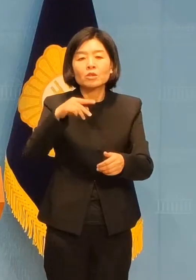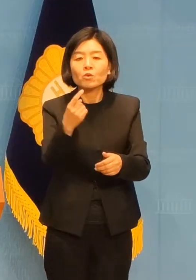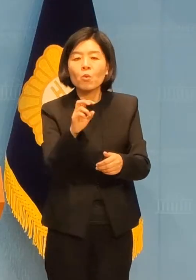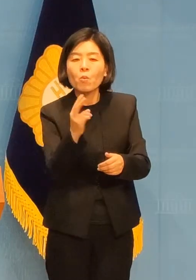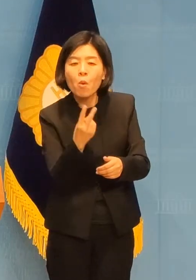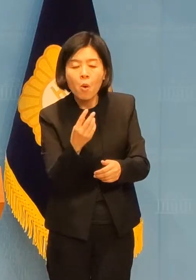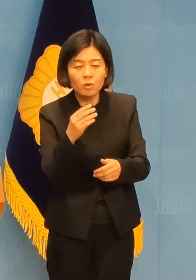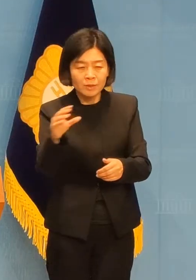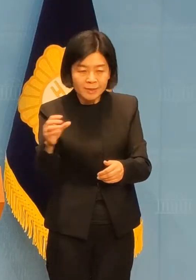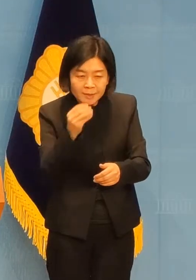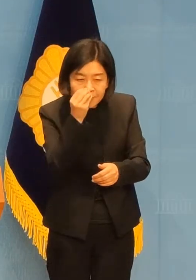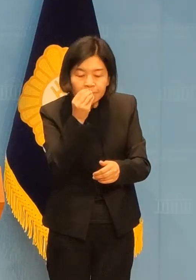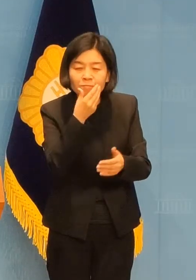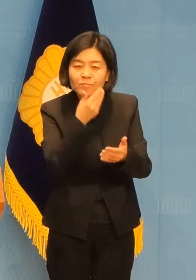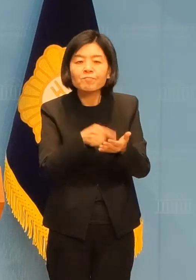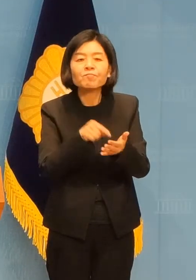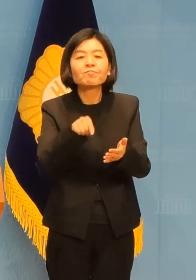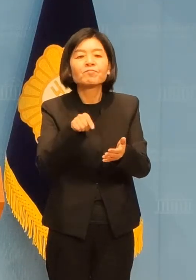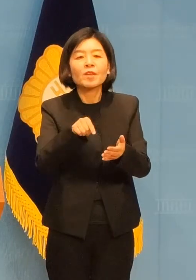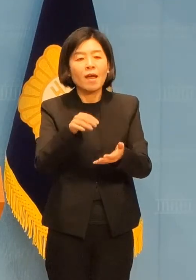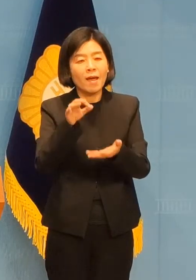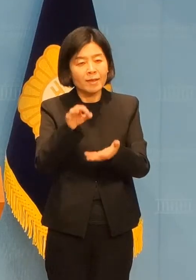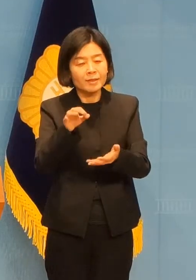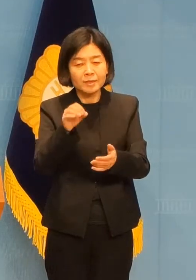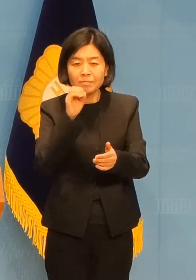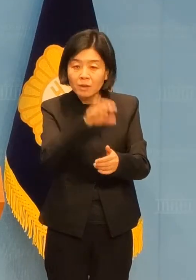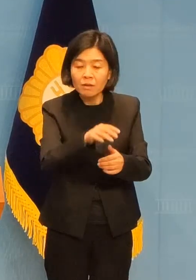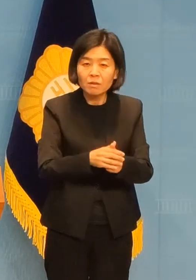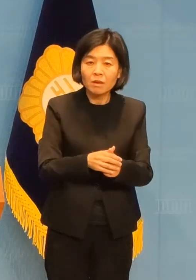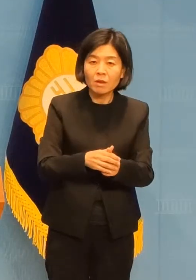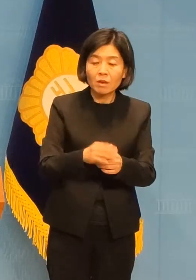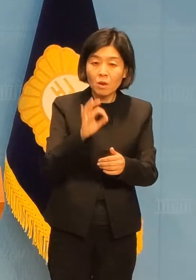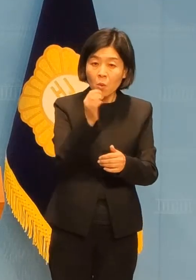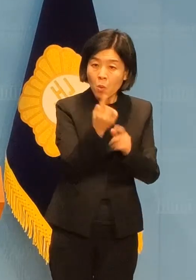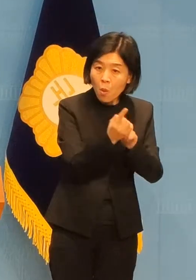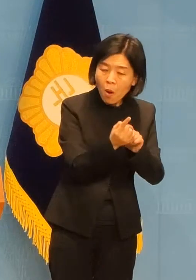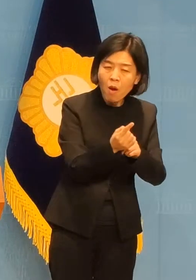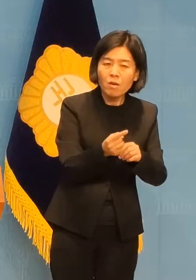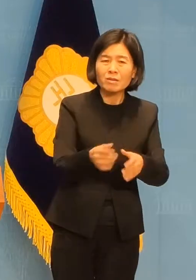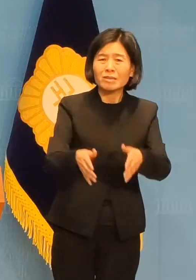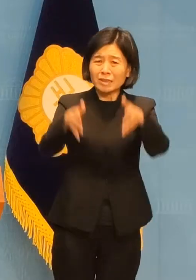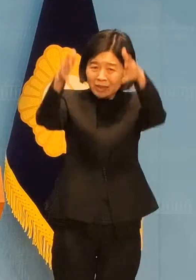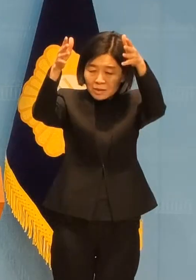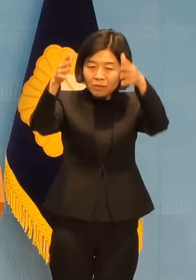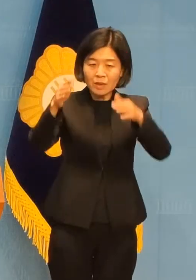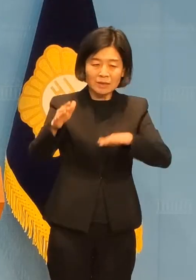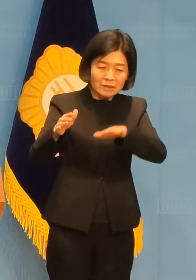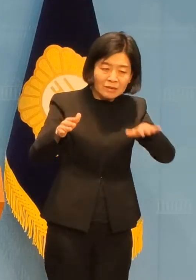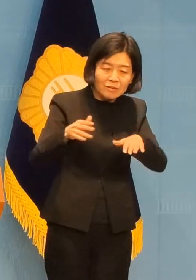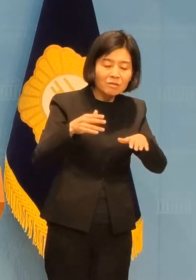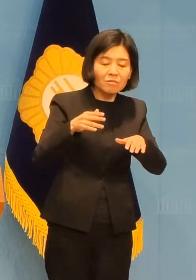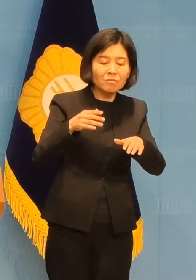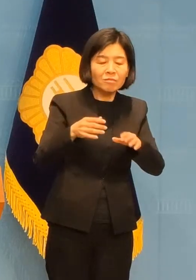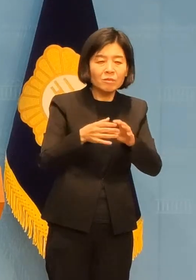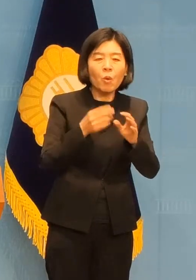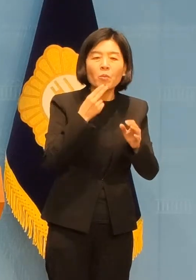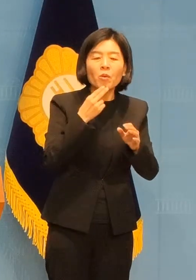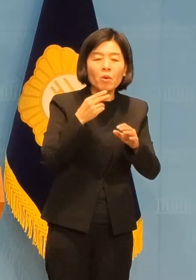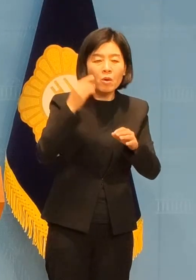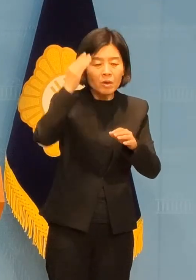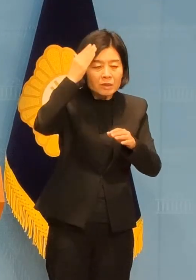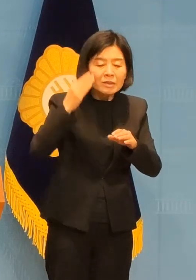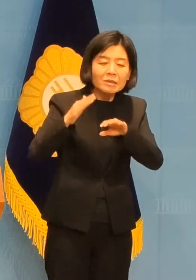서울시는 그늘이 생기지 않으니 괜찮다는 식의 궁색한 해명으로 본질을 비껴가고 있다. 142m 건물이